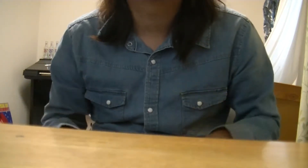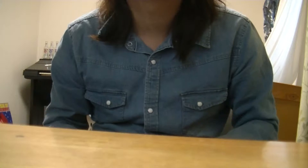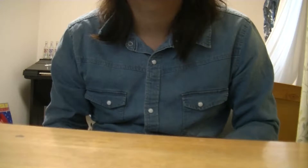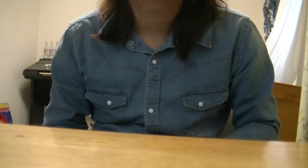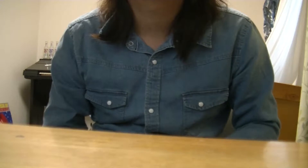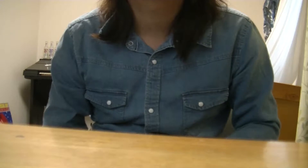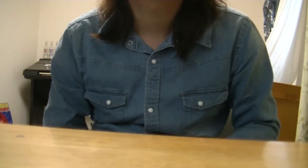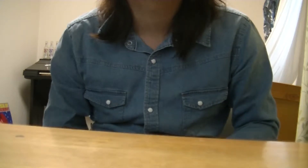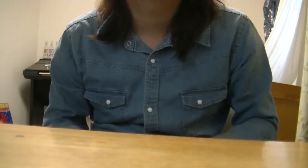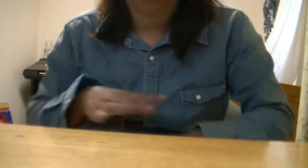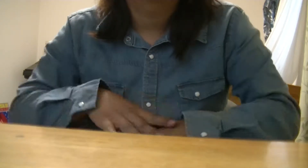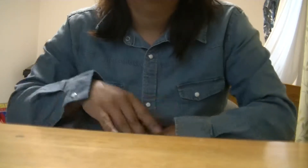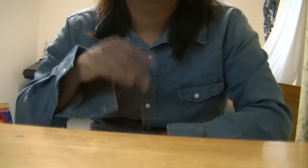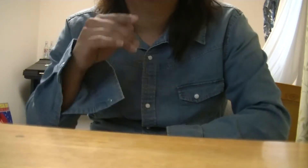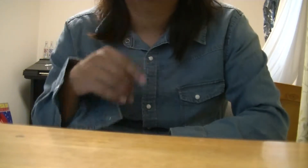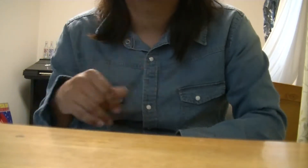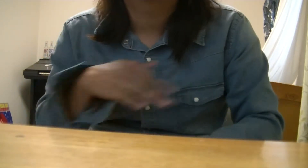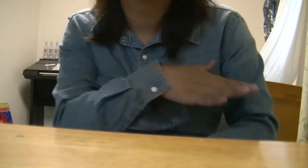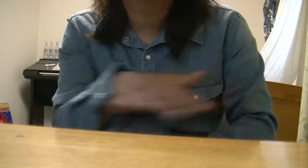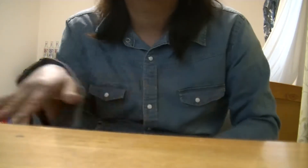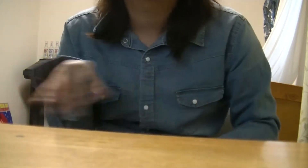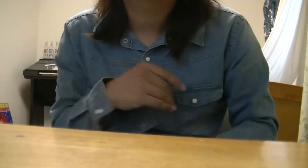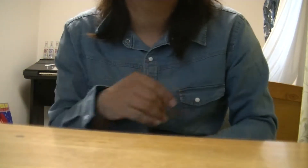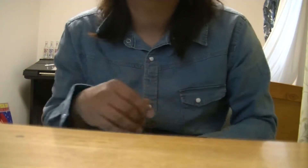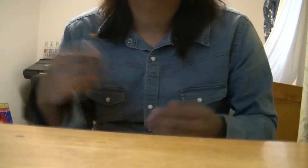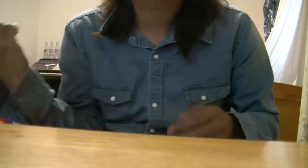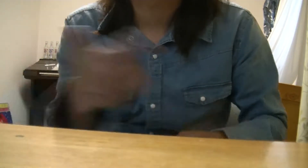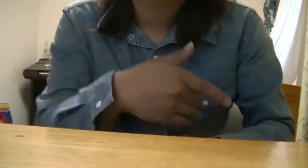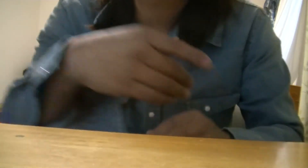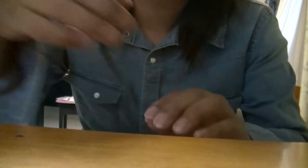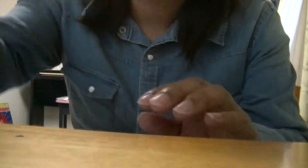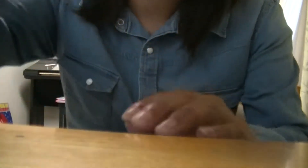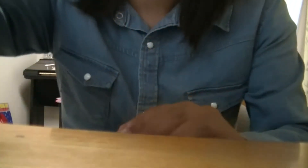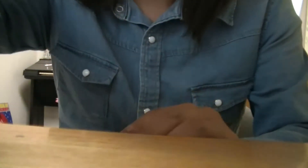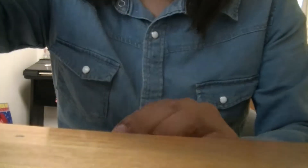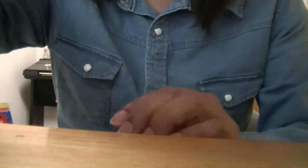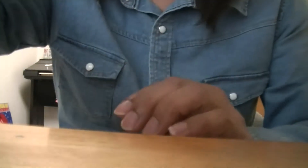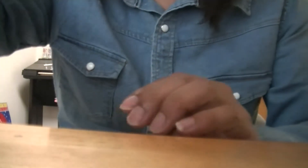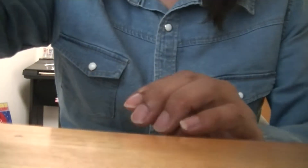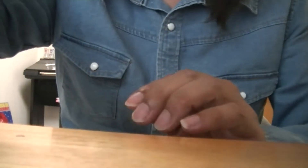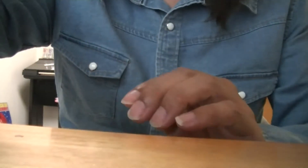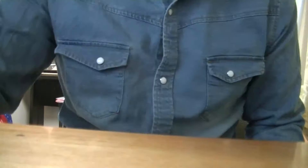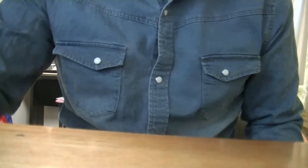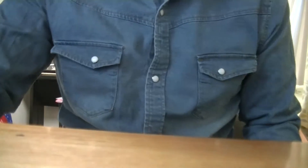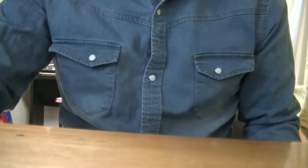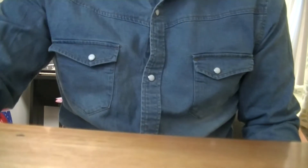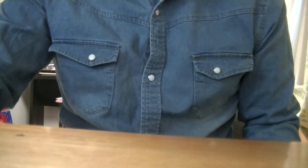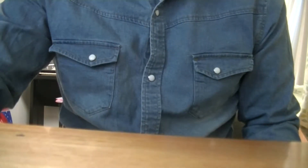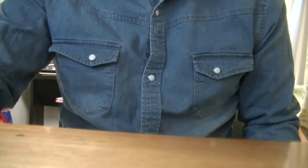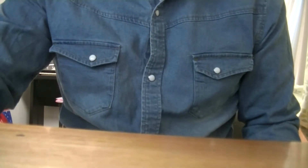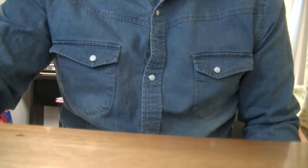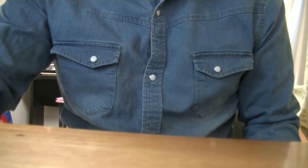まず最初に今までやらなかった方が急にですよ、おー皆さん、おでこ